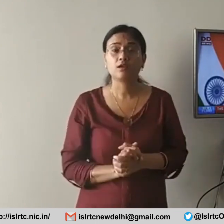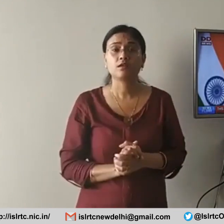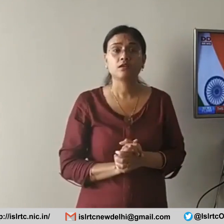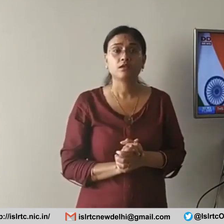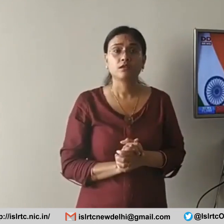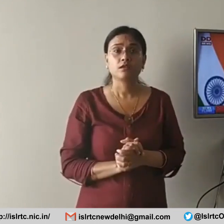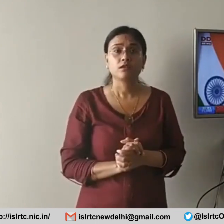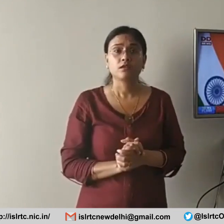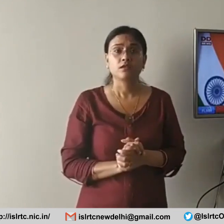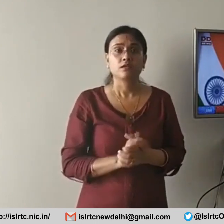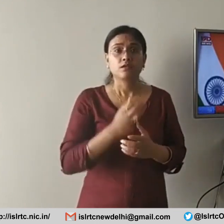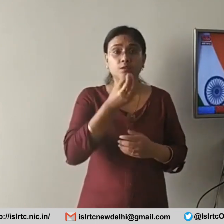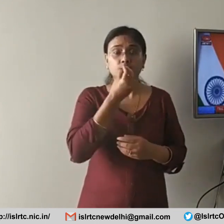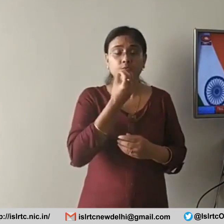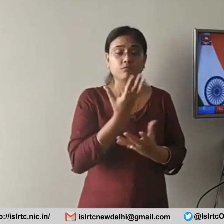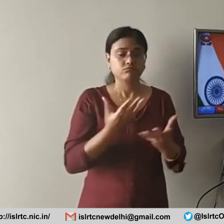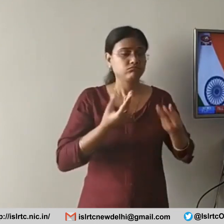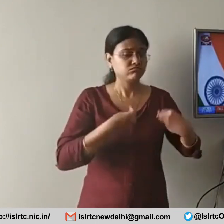सप्लाई चेन की